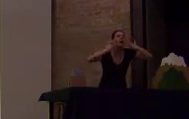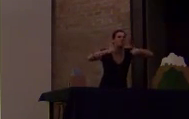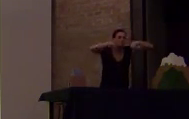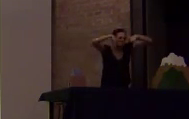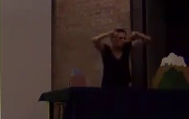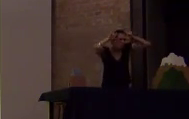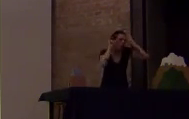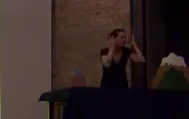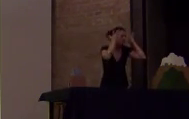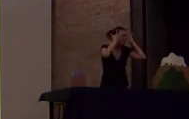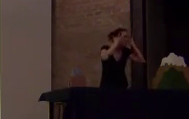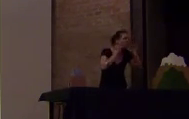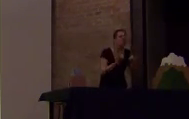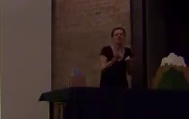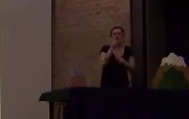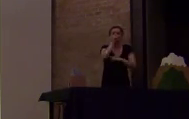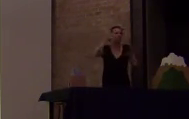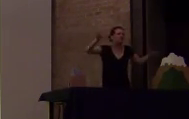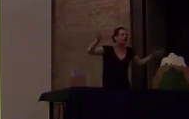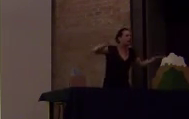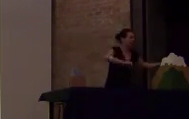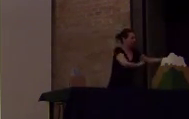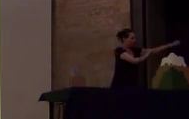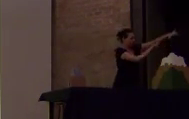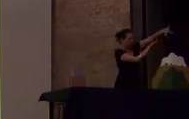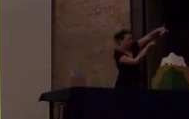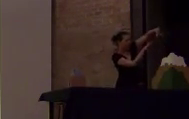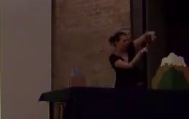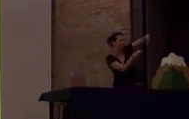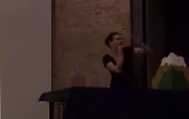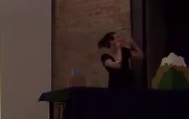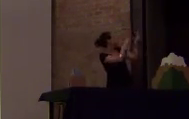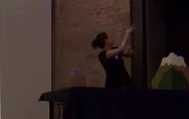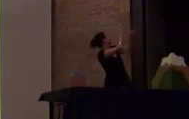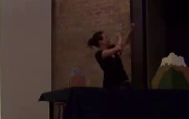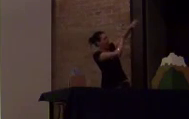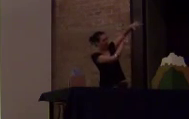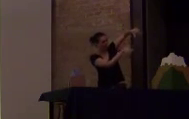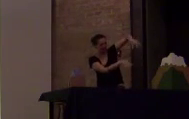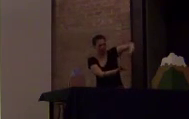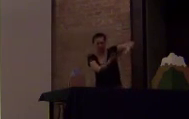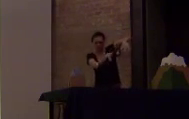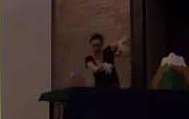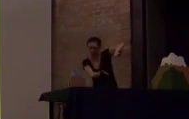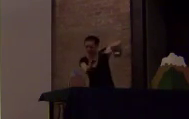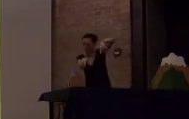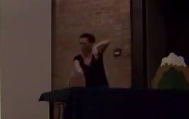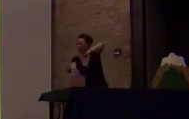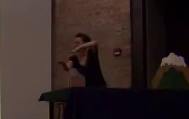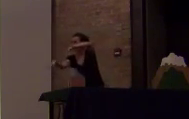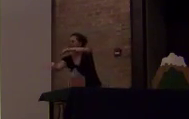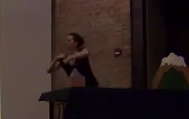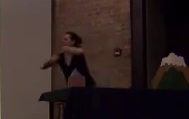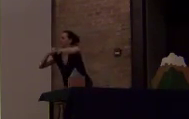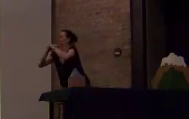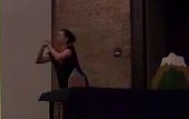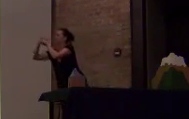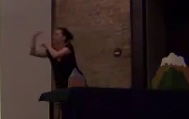E todos os animais que estavam lá em volta também correram. Animais e pássaros ficaram com medo e fugiram de lá para dentro